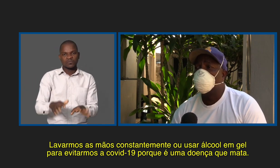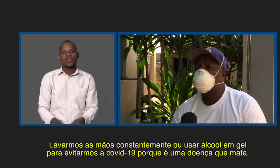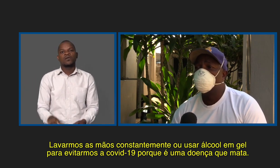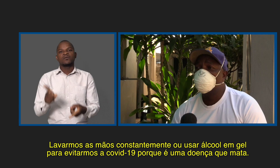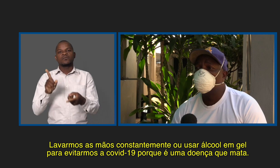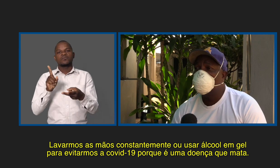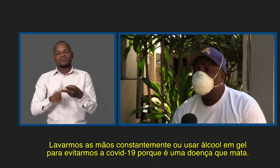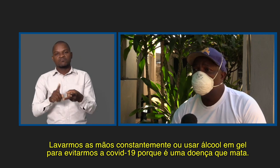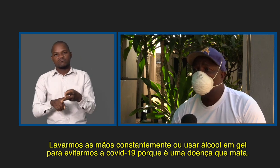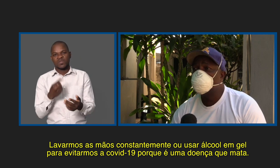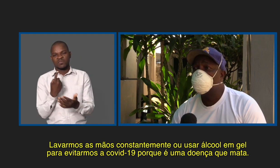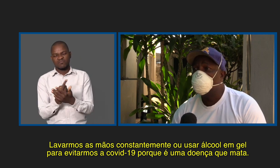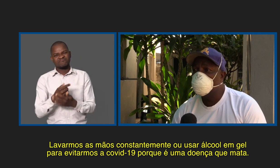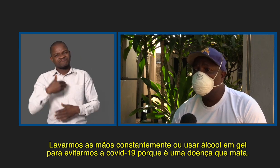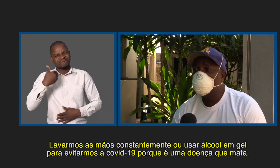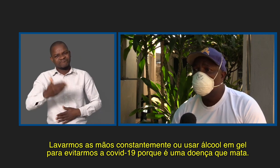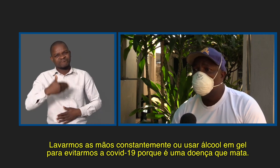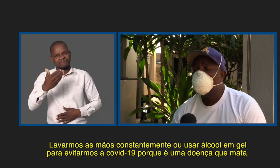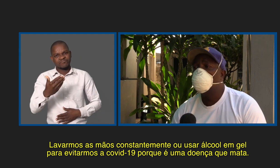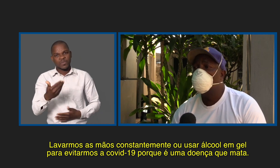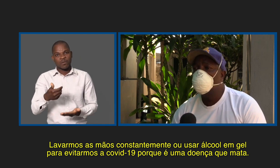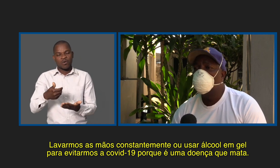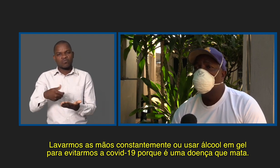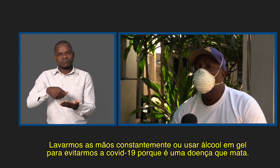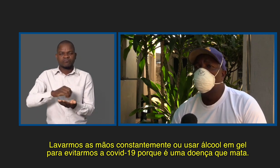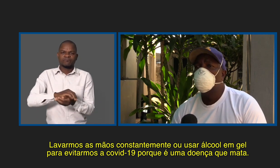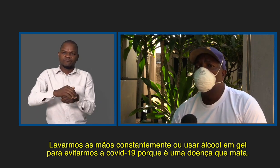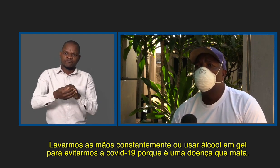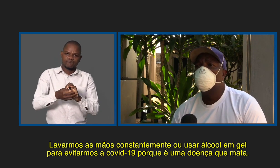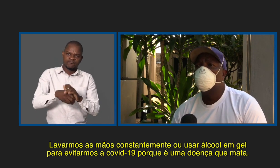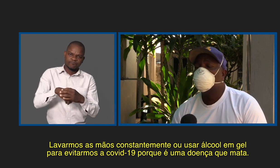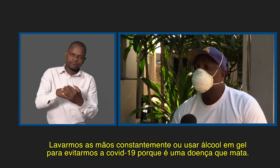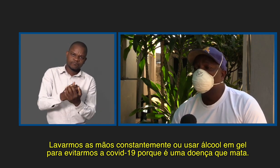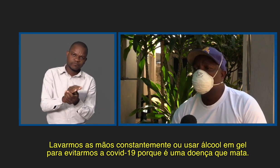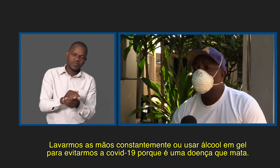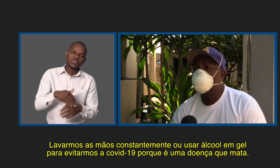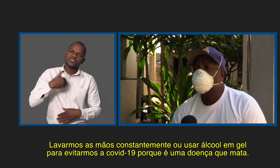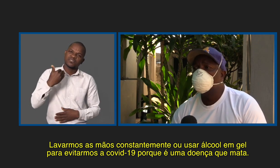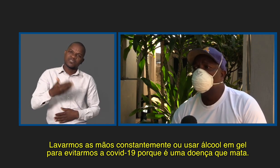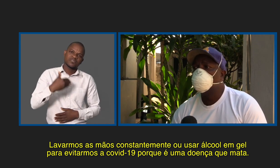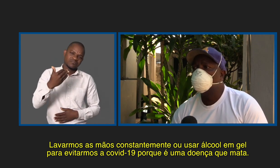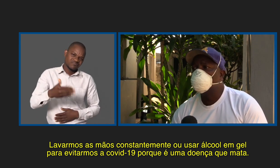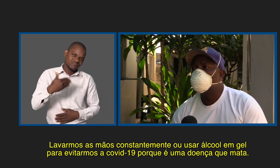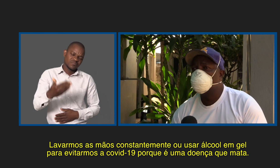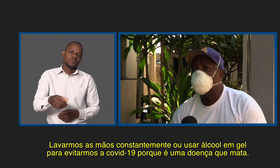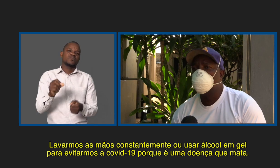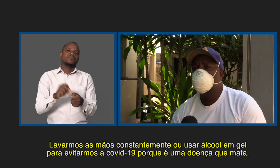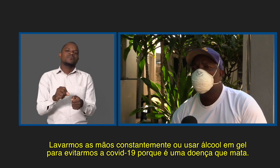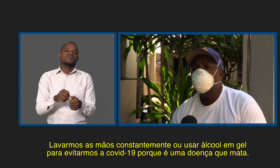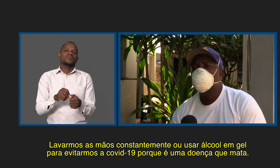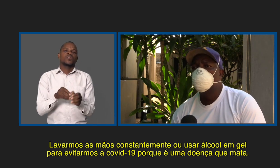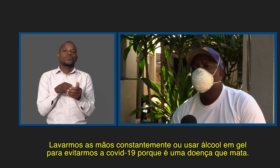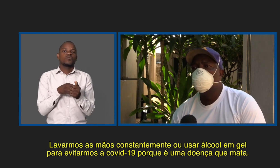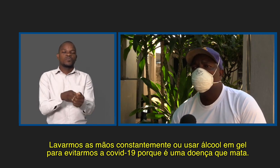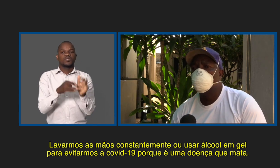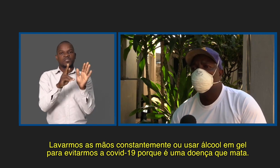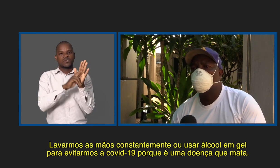sempre a lavar as mãos com sabão ou utilizarmos o gel,